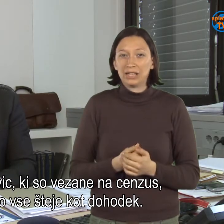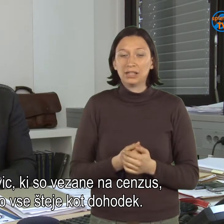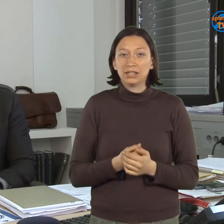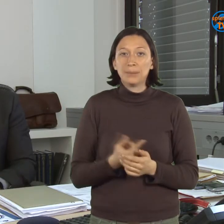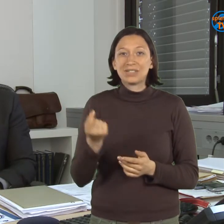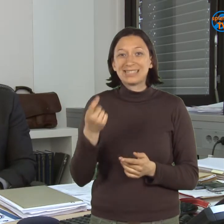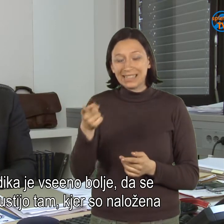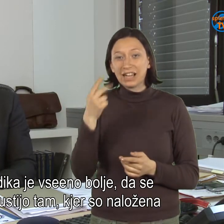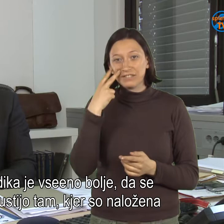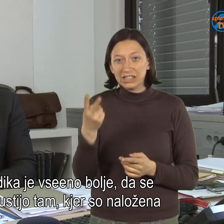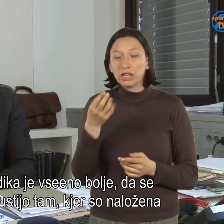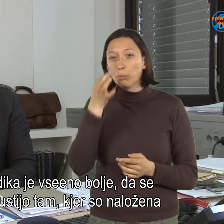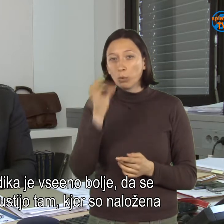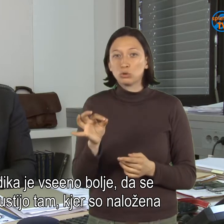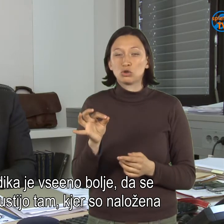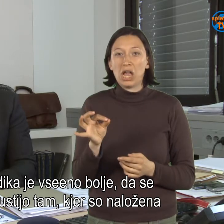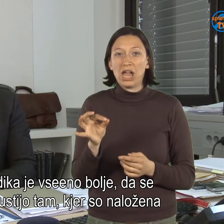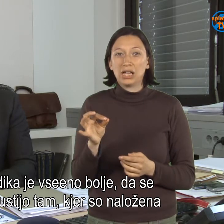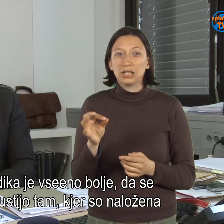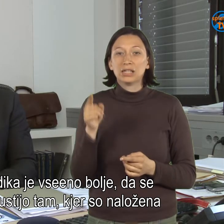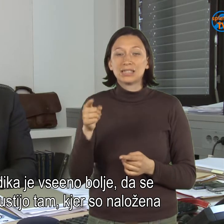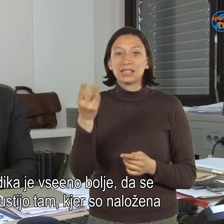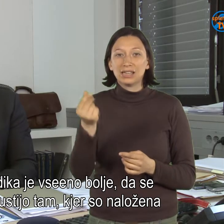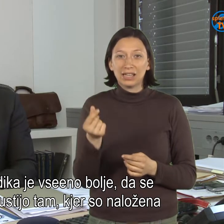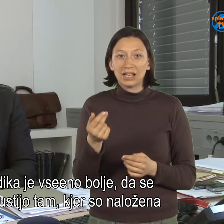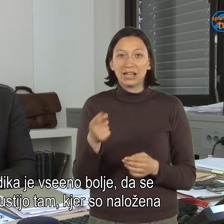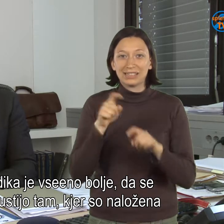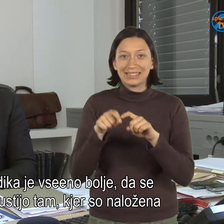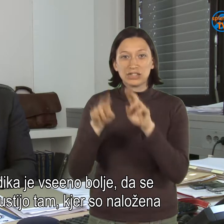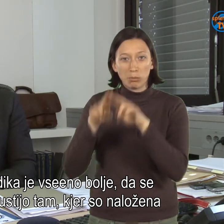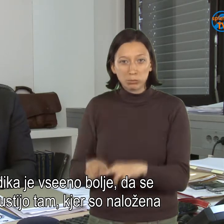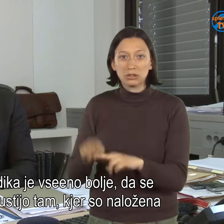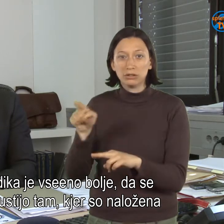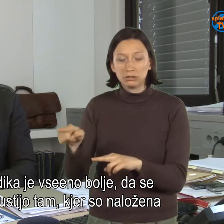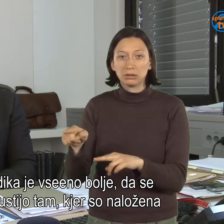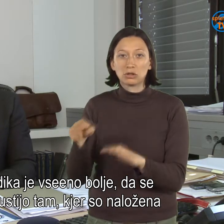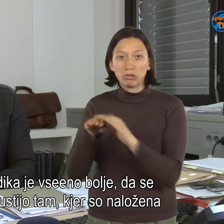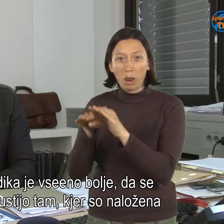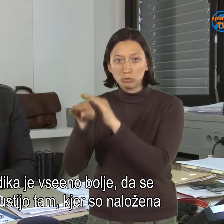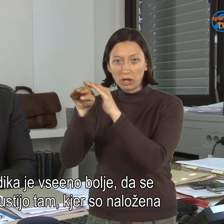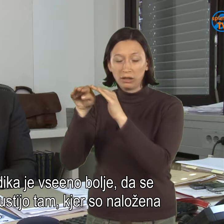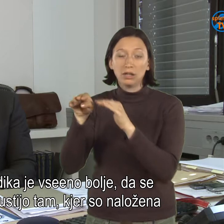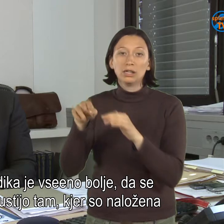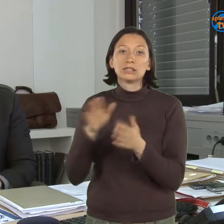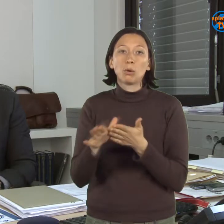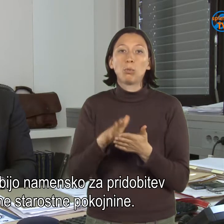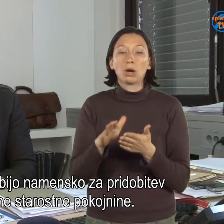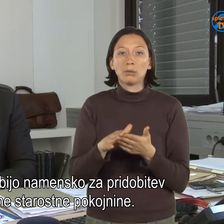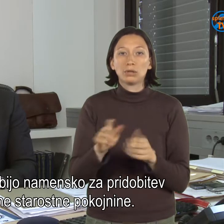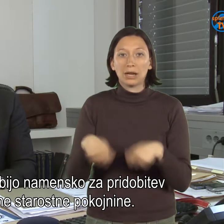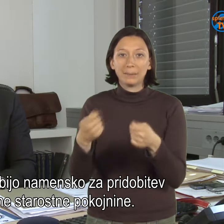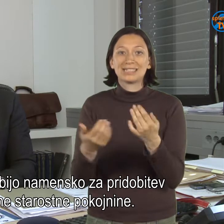dohodek. Tako da iz tega vidika je vseeno bolje, da se denar in sredstva pustijo tam, kjer so naložena in da se